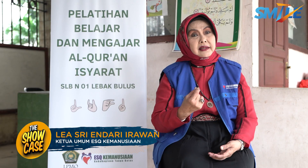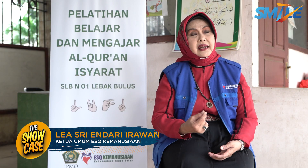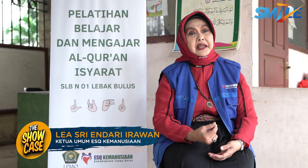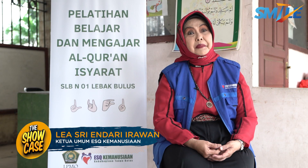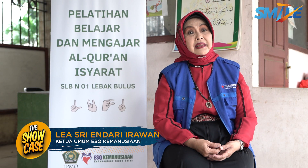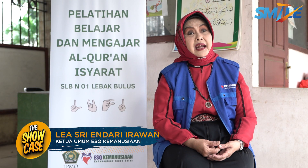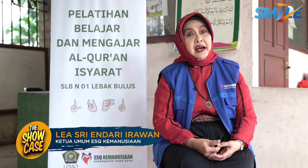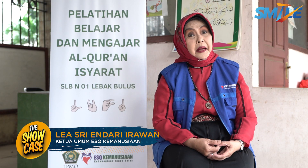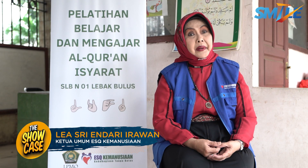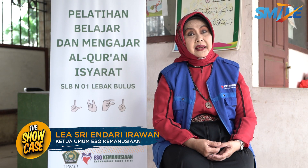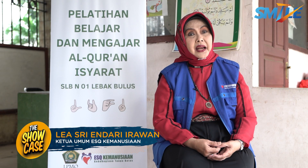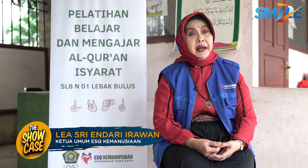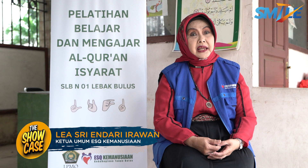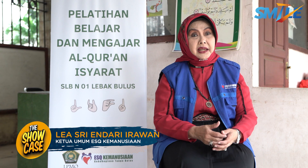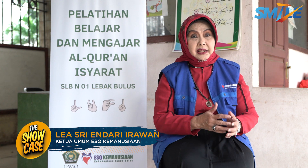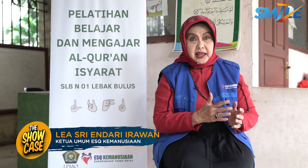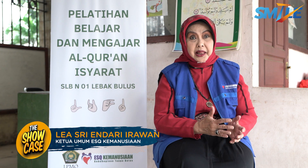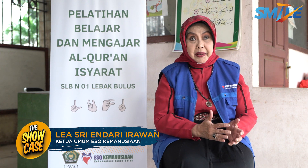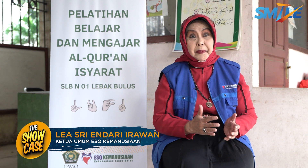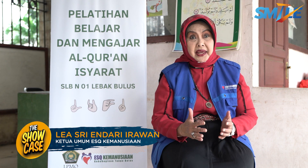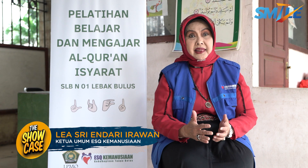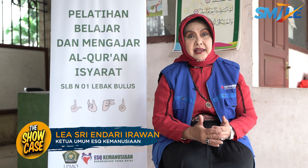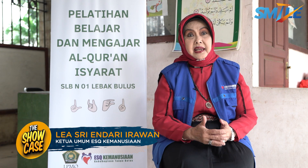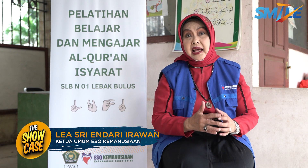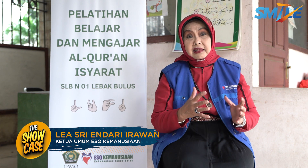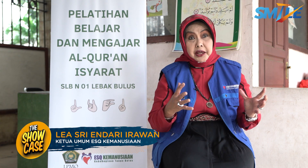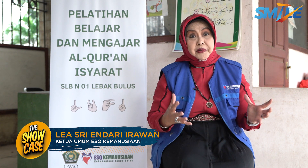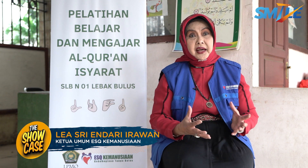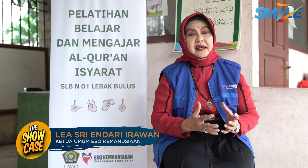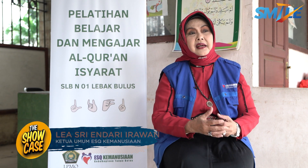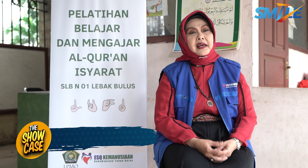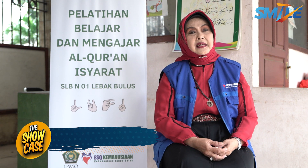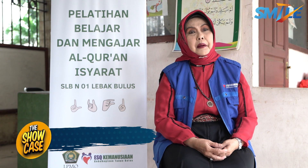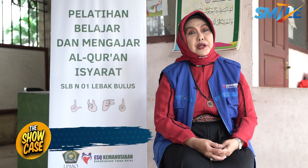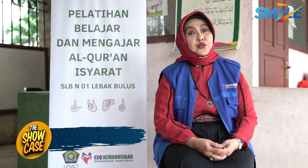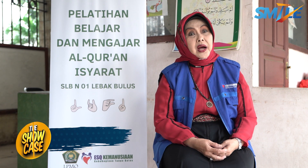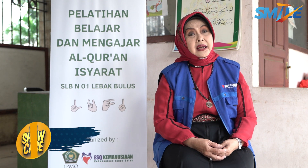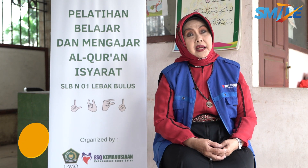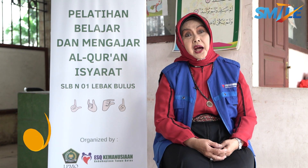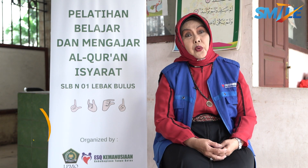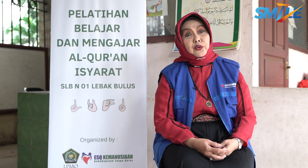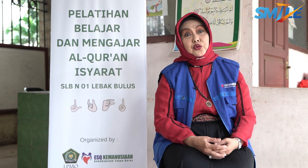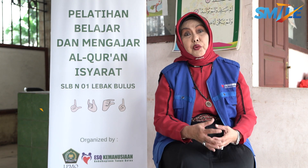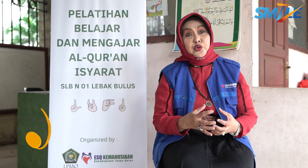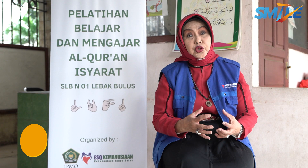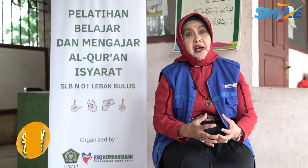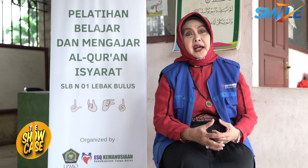dari Kementerian Agama, dalam hal ini LPMQ tadi dengan timnya yang berjuang dari awal untuk mewujudkan hal